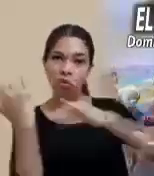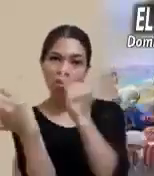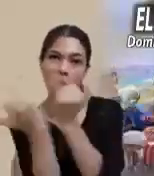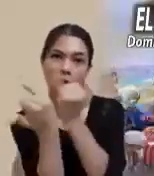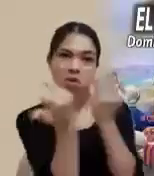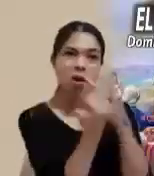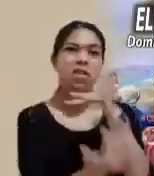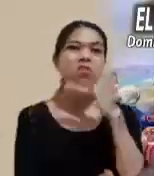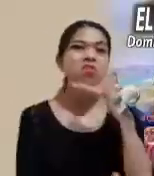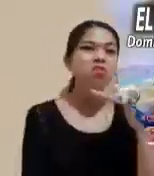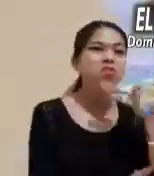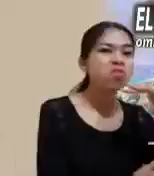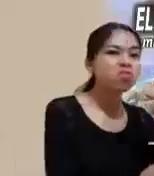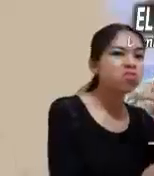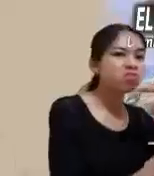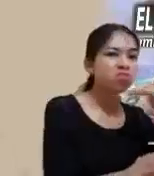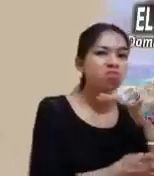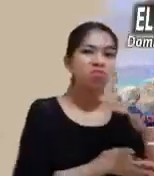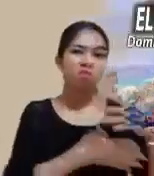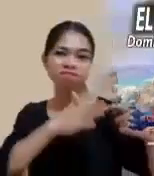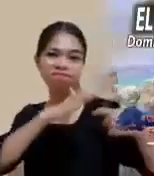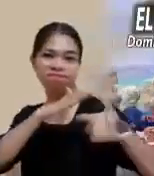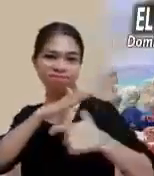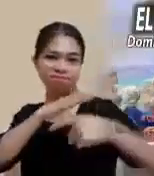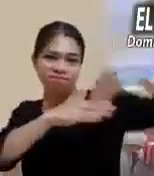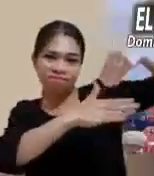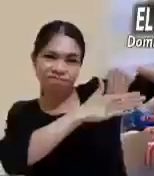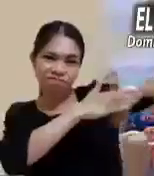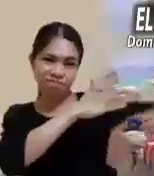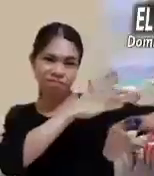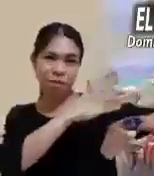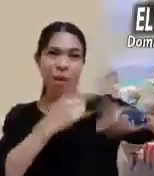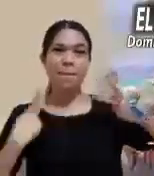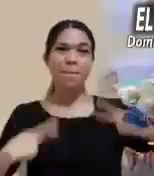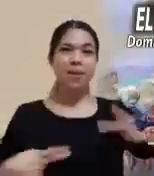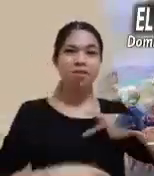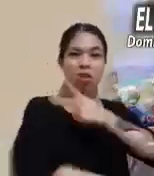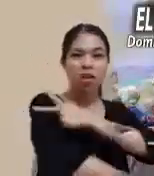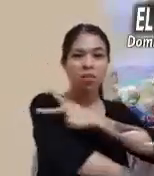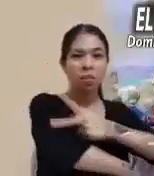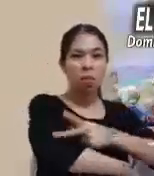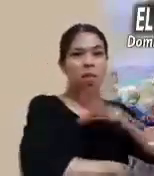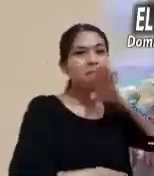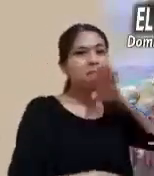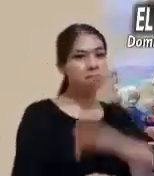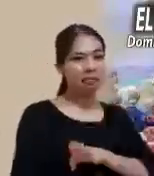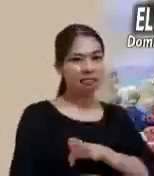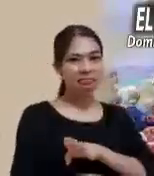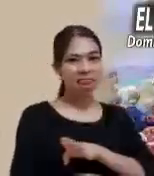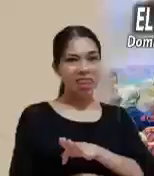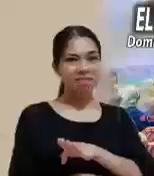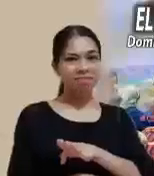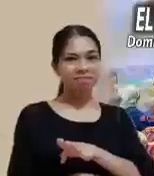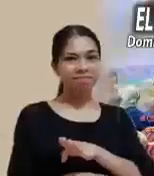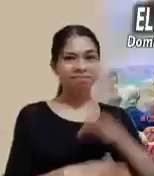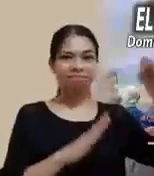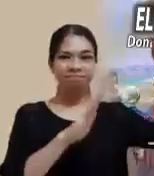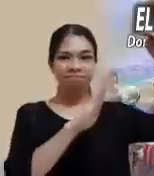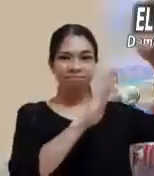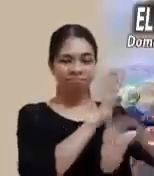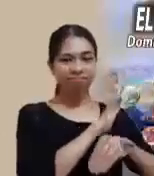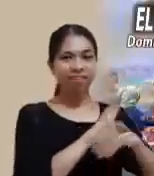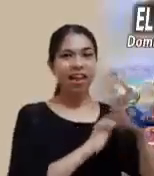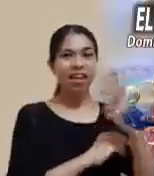menudo inclina su juicio a favor de los poderosos y genera gran impunidad, lo que pone en